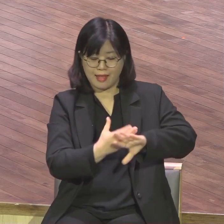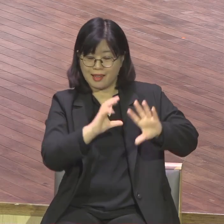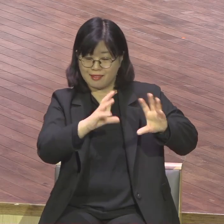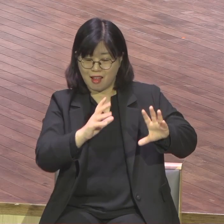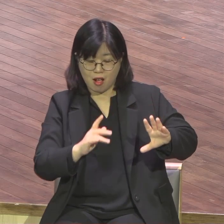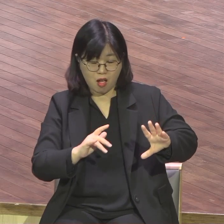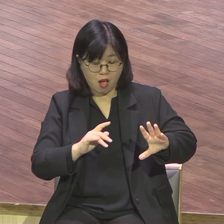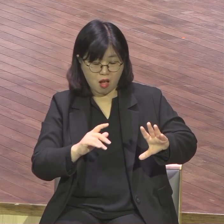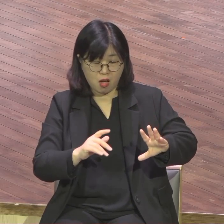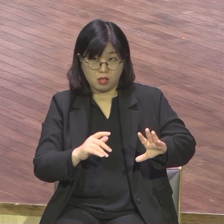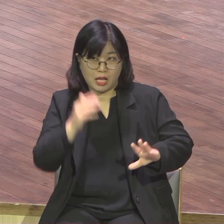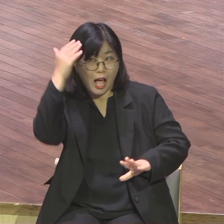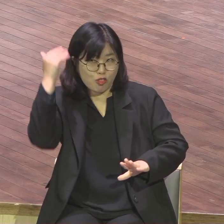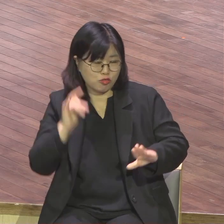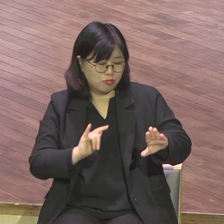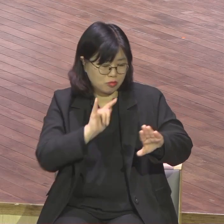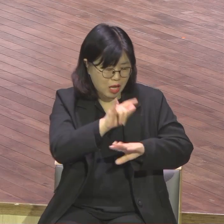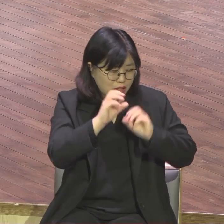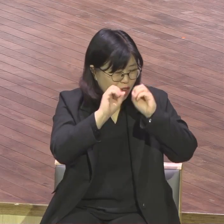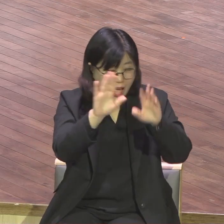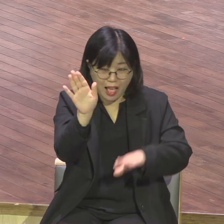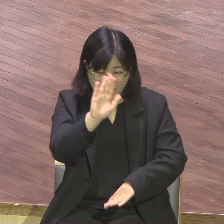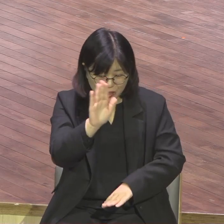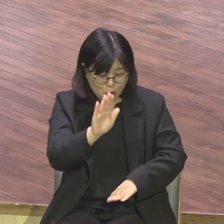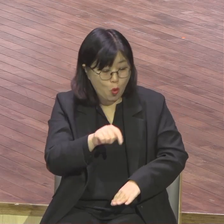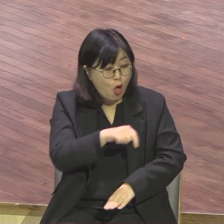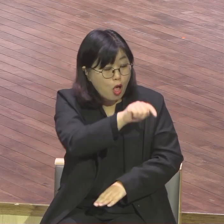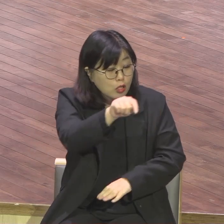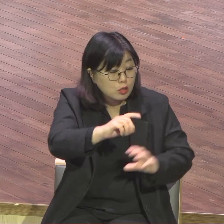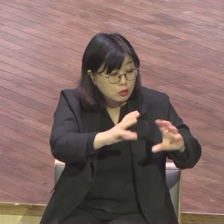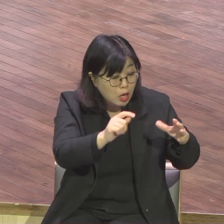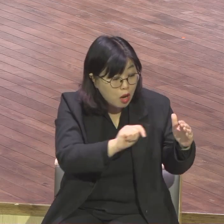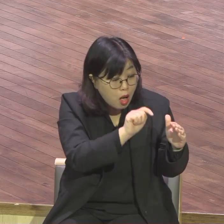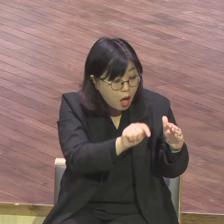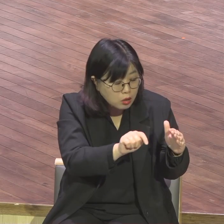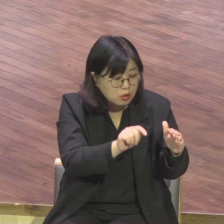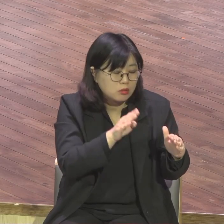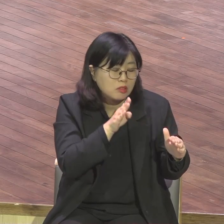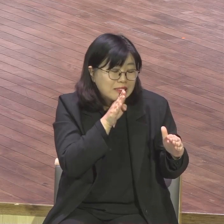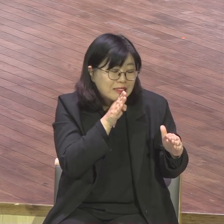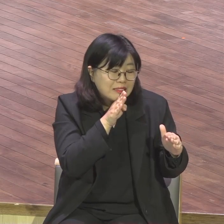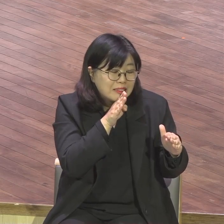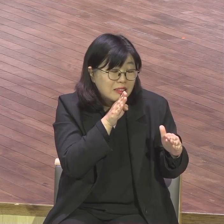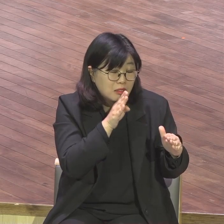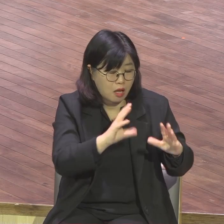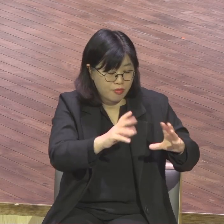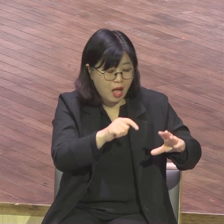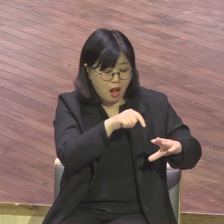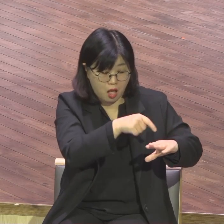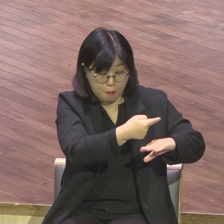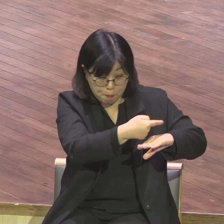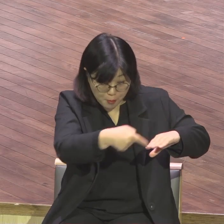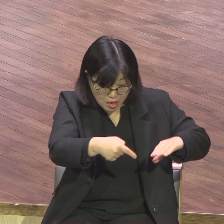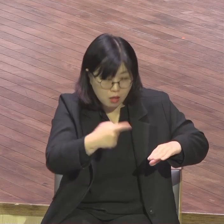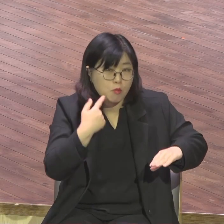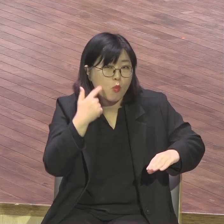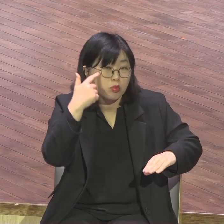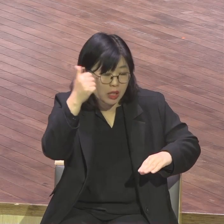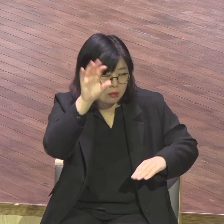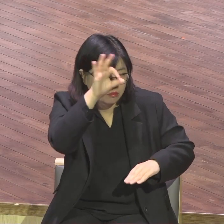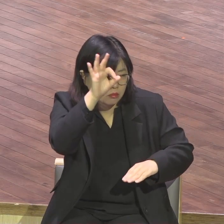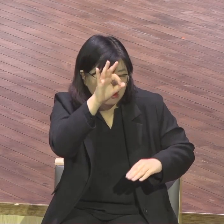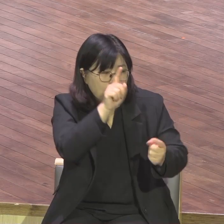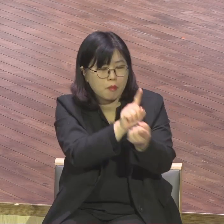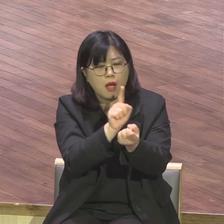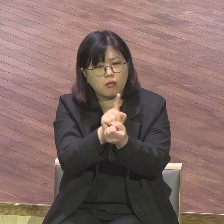함께 예언 흐름을 탈 수 있는 그런 대상자를 선별하는 것이 아주 필요합니다. 한국